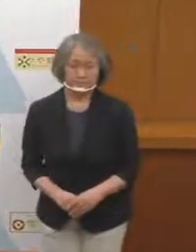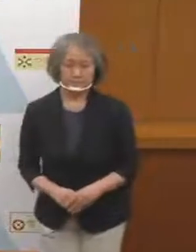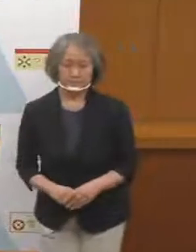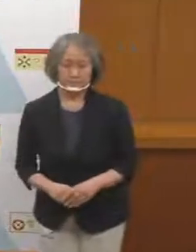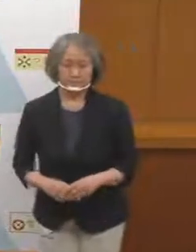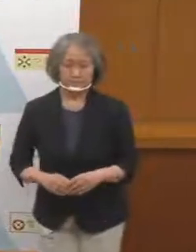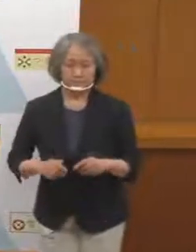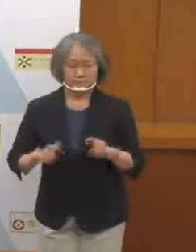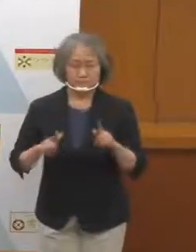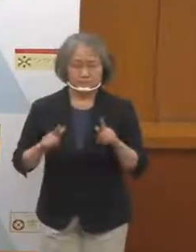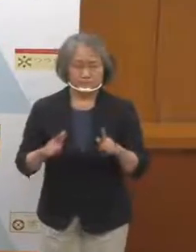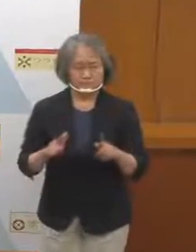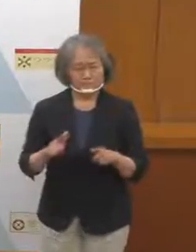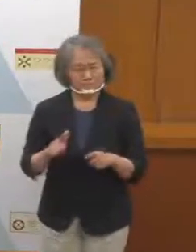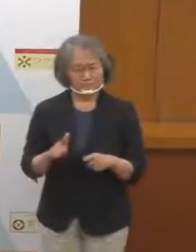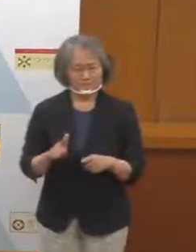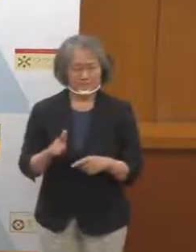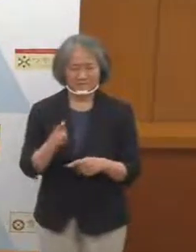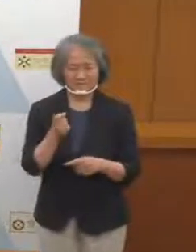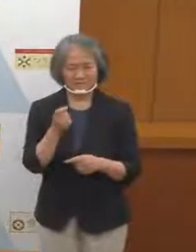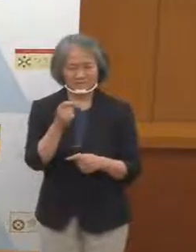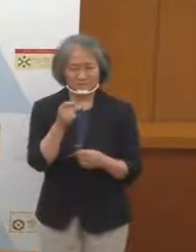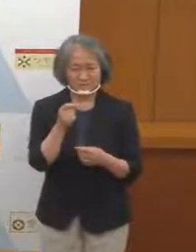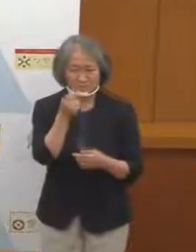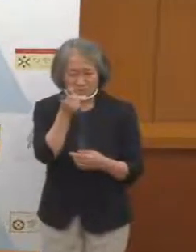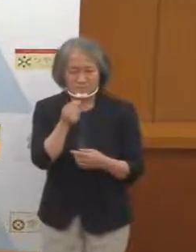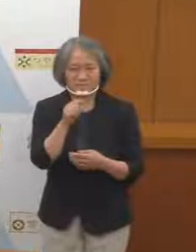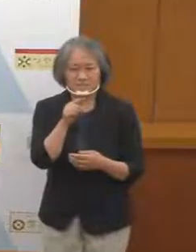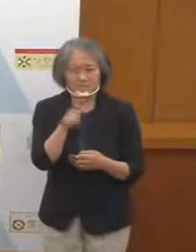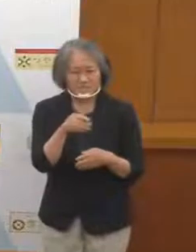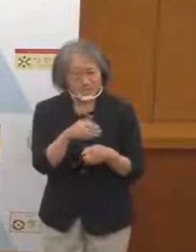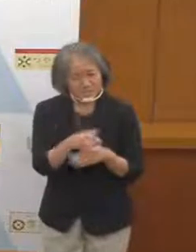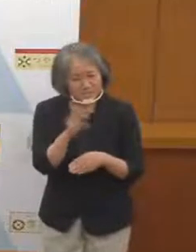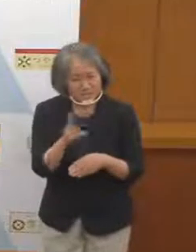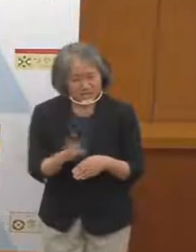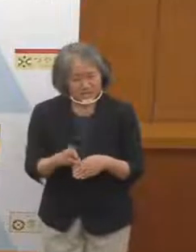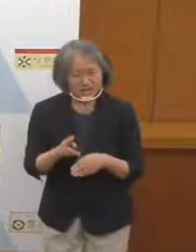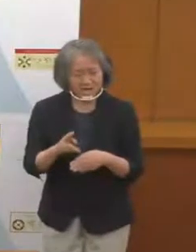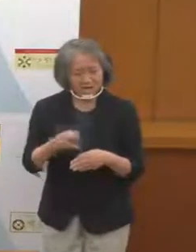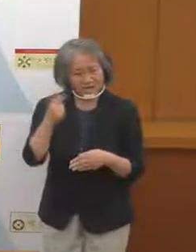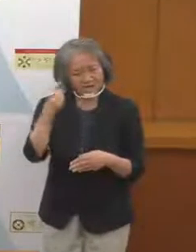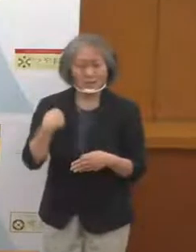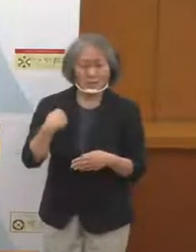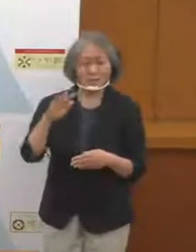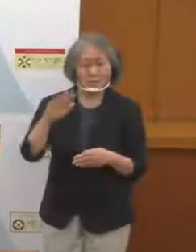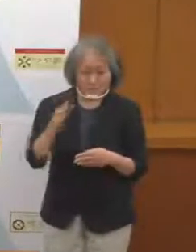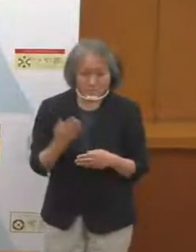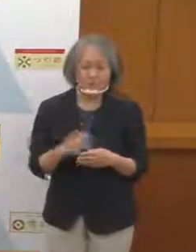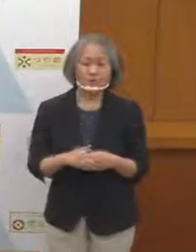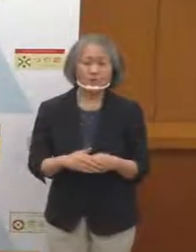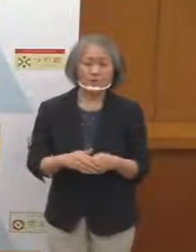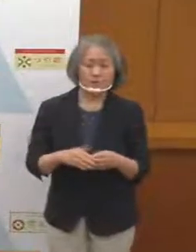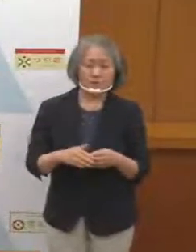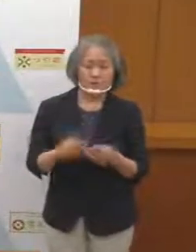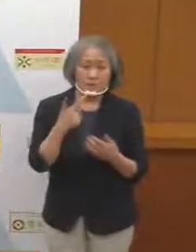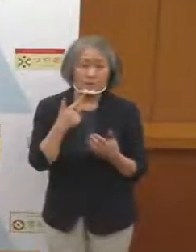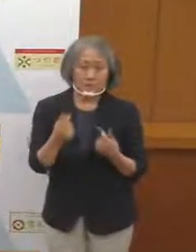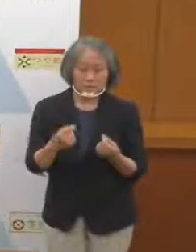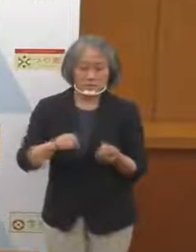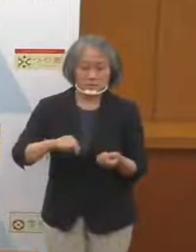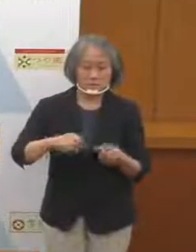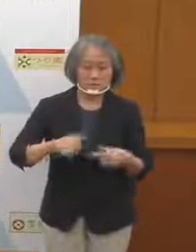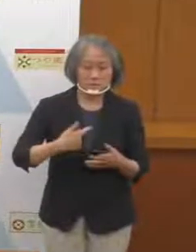前のめりになったかなとは思っておりますけれどもでも本当にあり地元の皆さまの思い